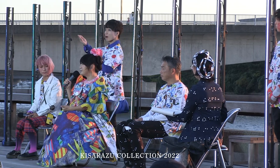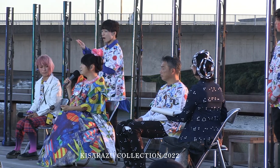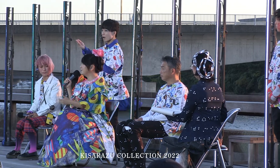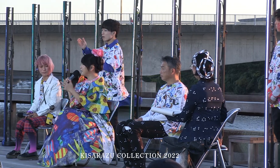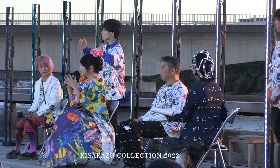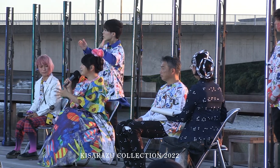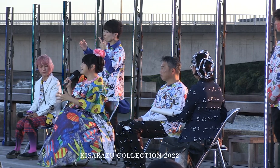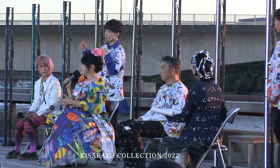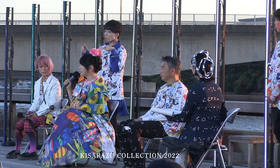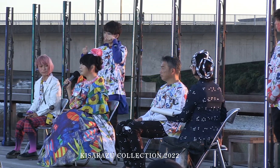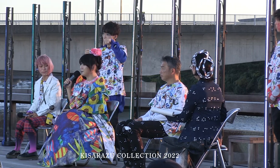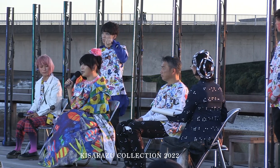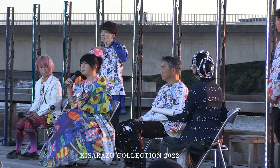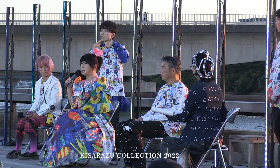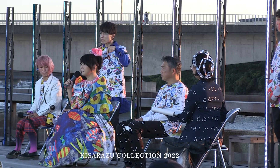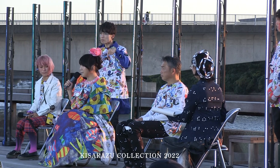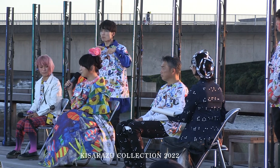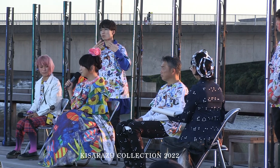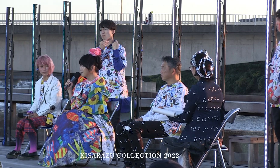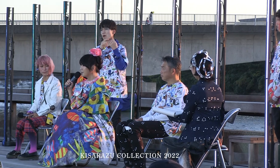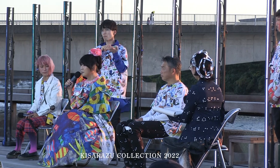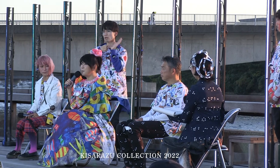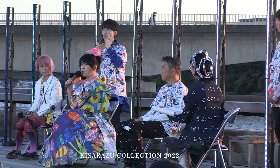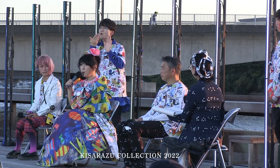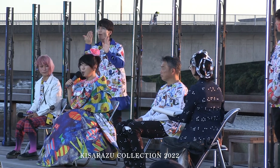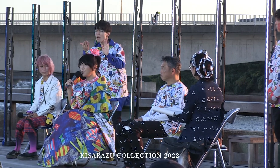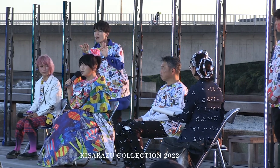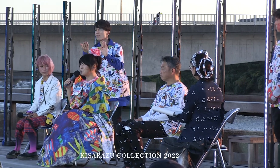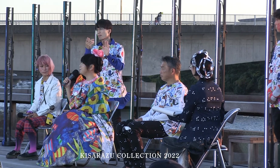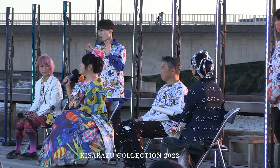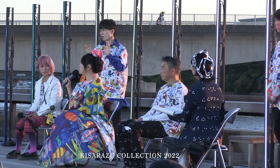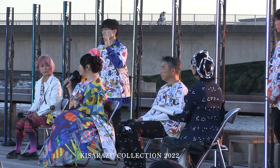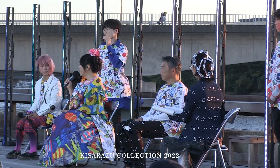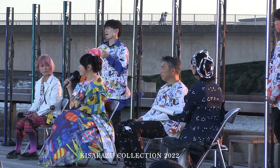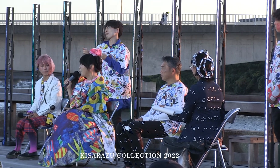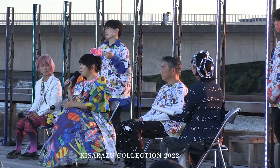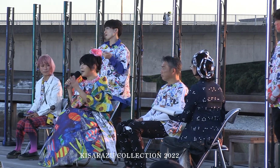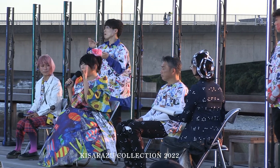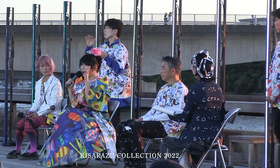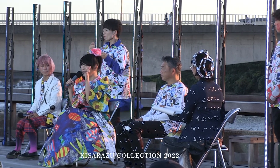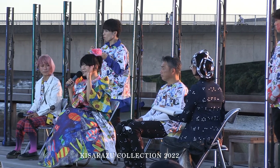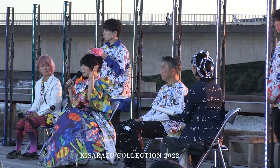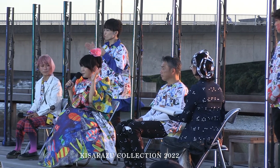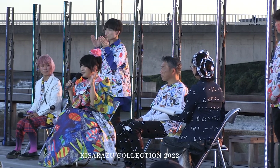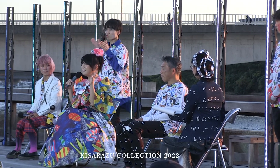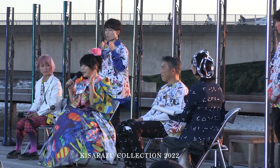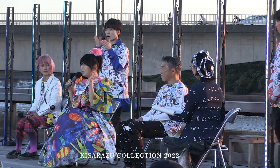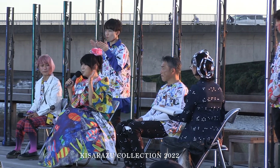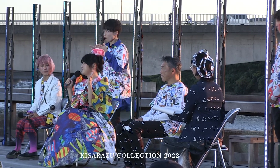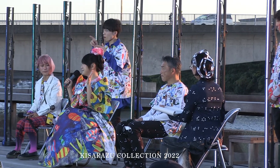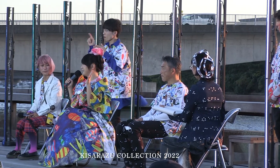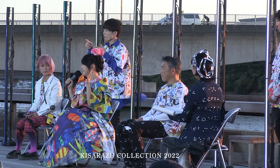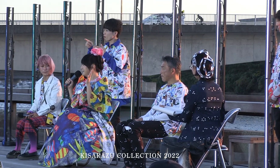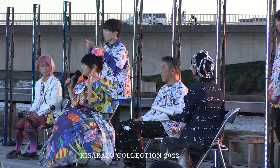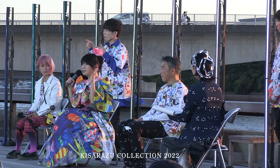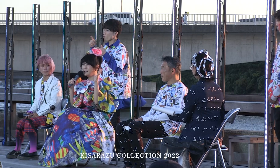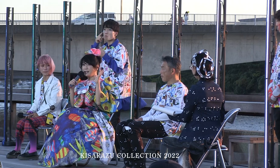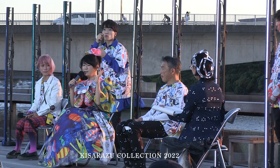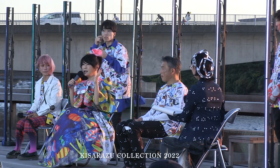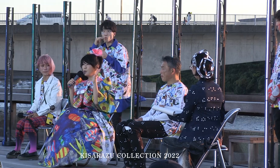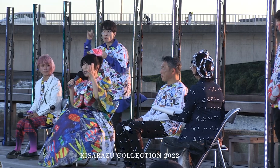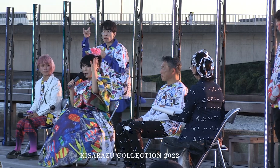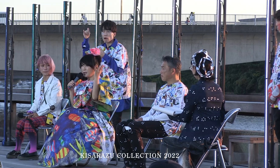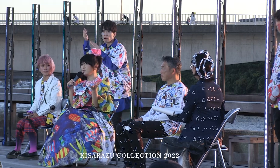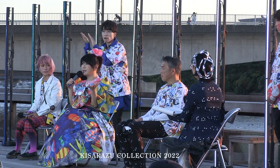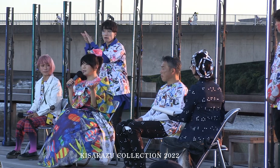て自分のために生きるかって悩みました。でも順番は親が 順番にね、もし亡くな